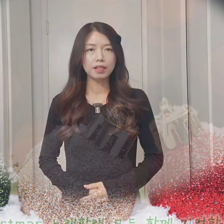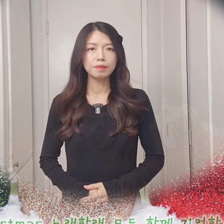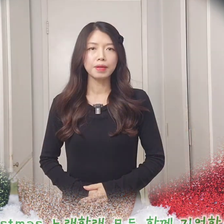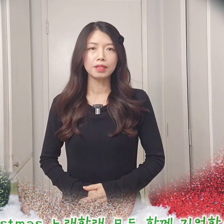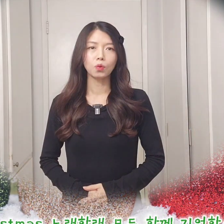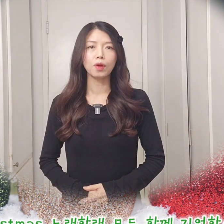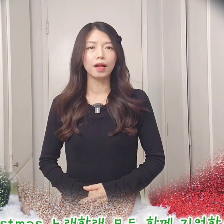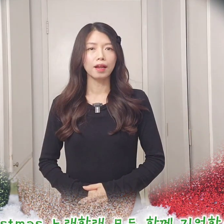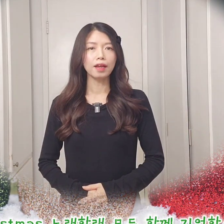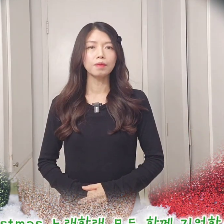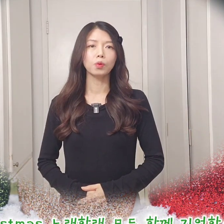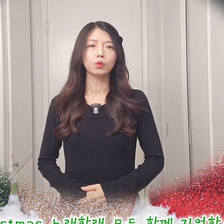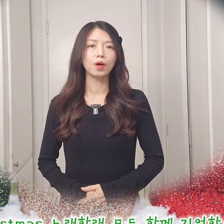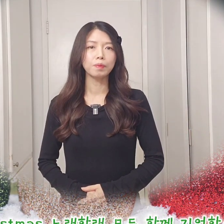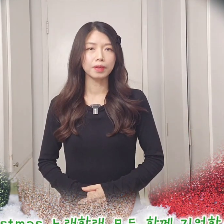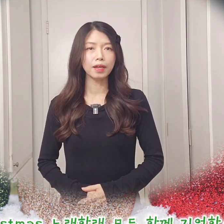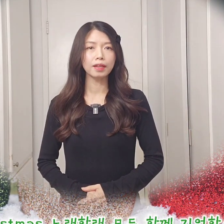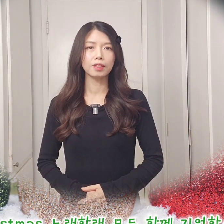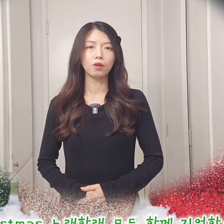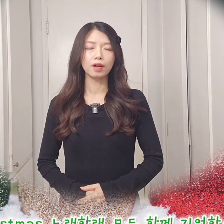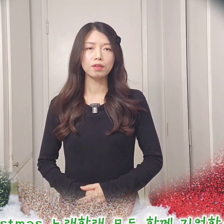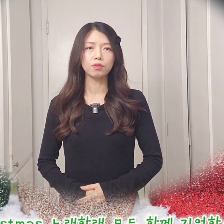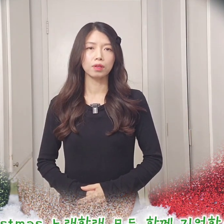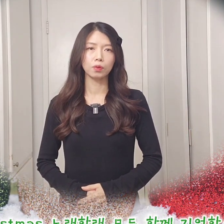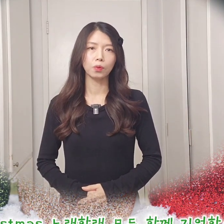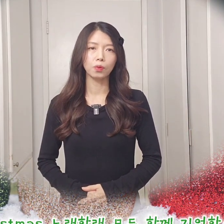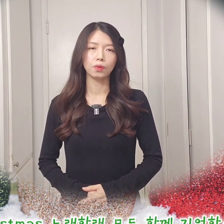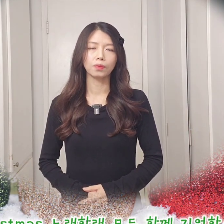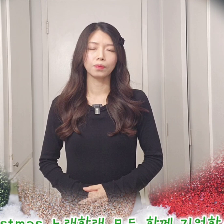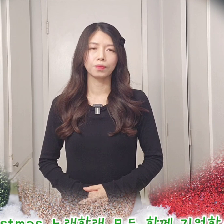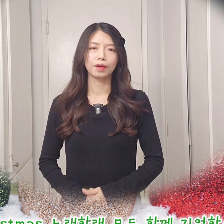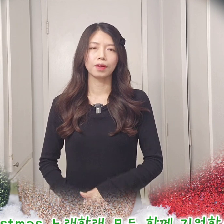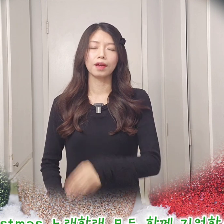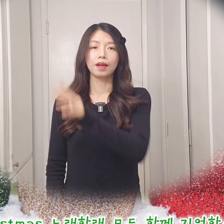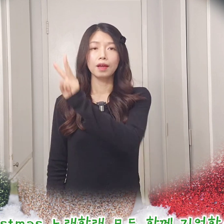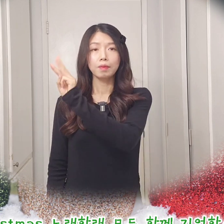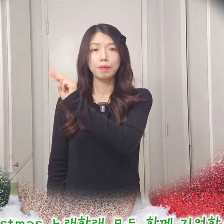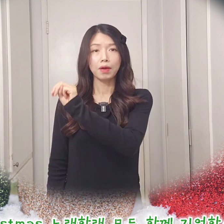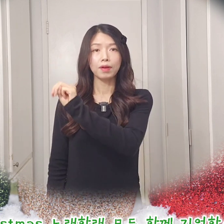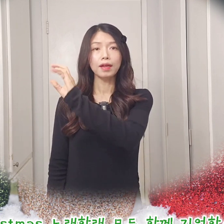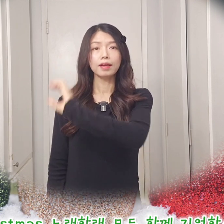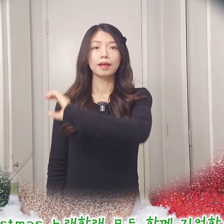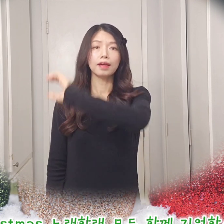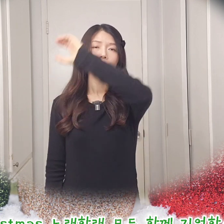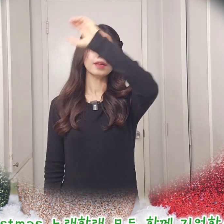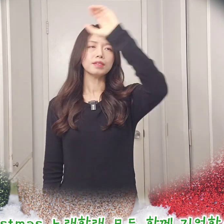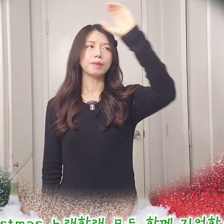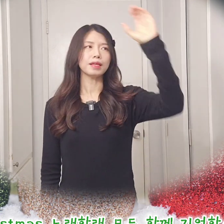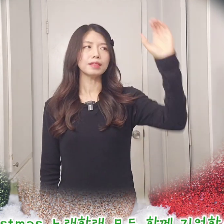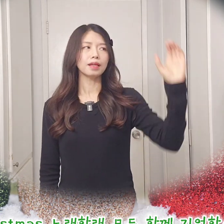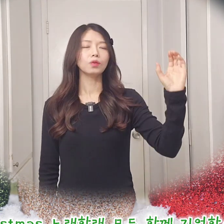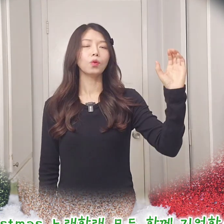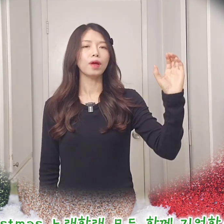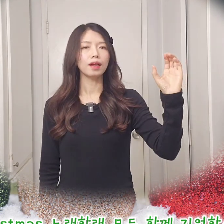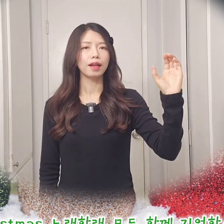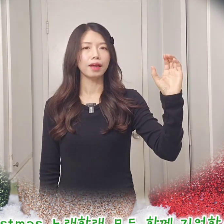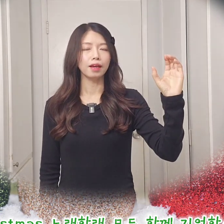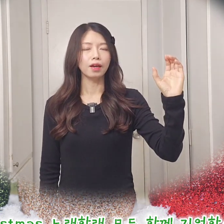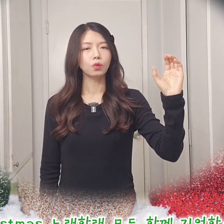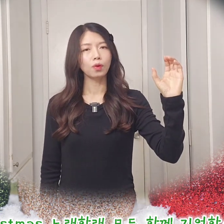크리스마스 노래할래. 모두 함께 기억할 수 있도록. 메리 크리스마스 노래할래.